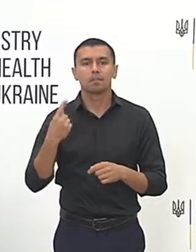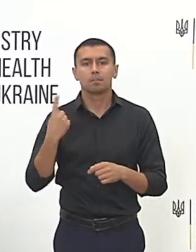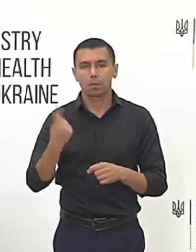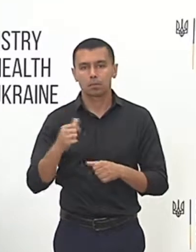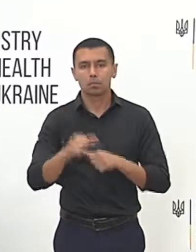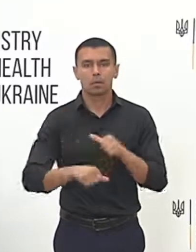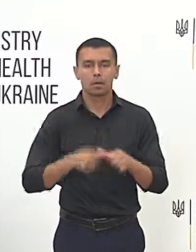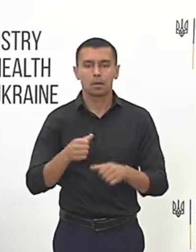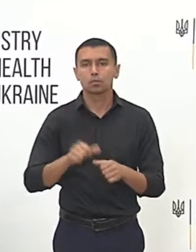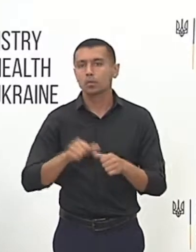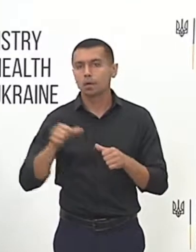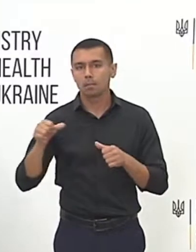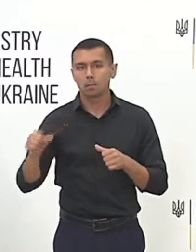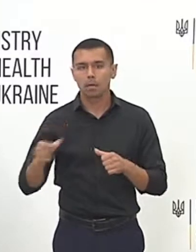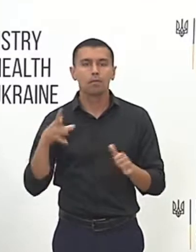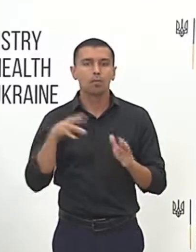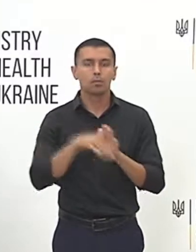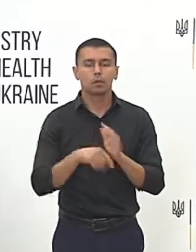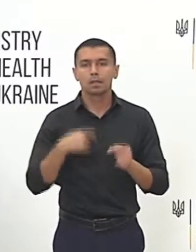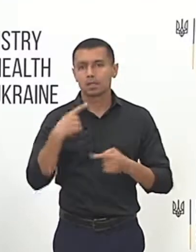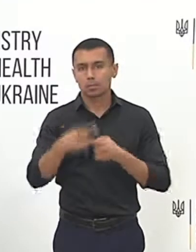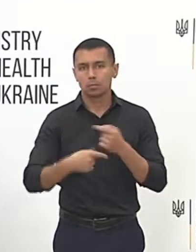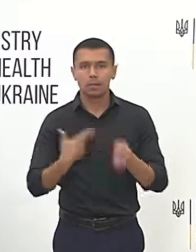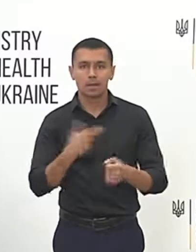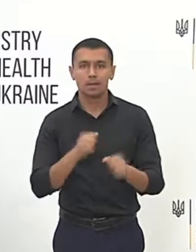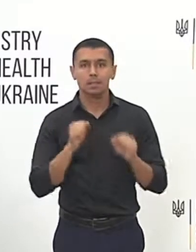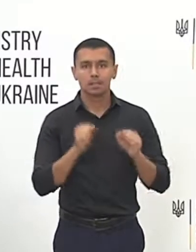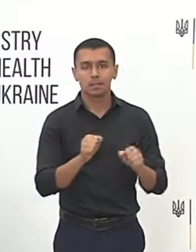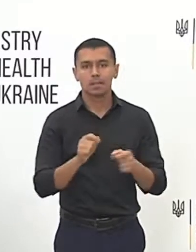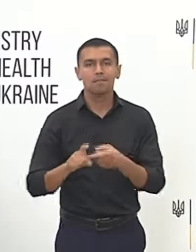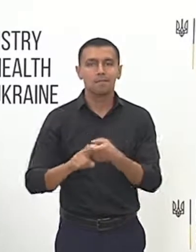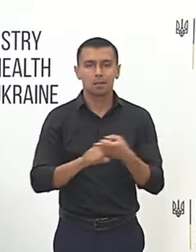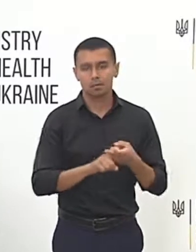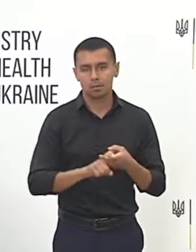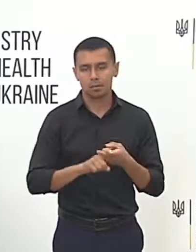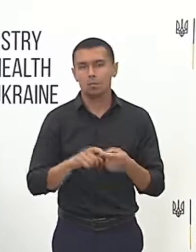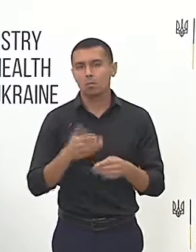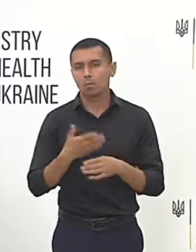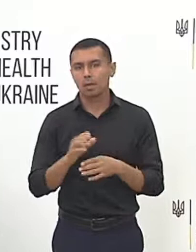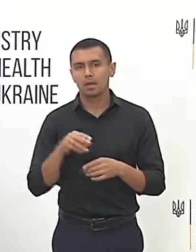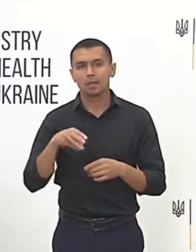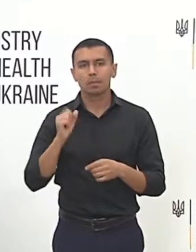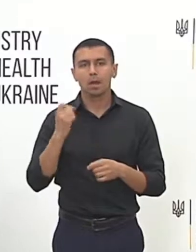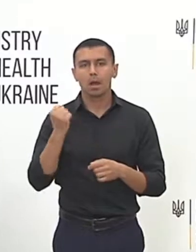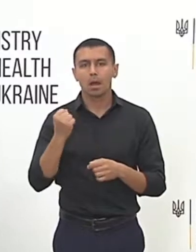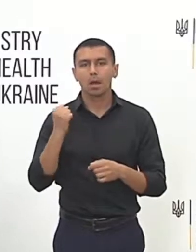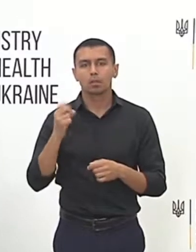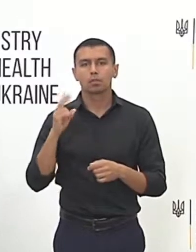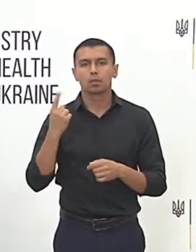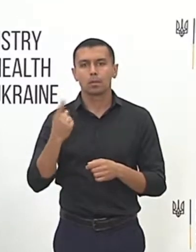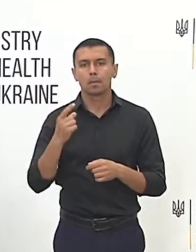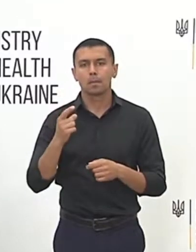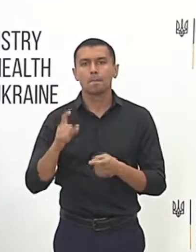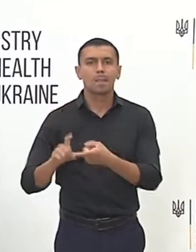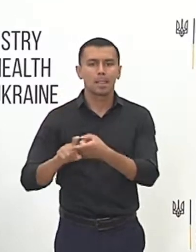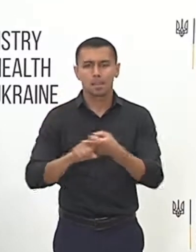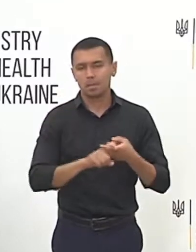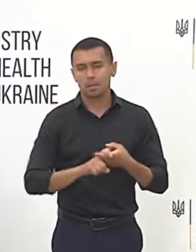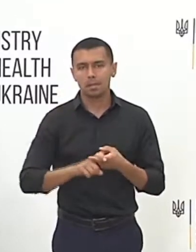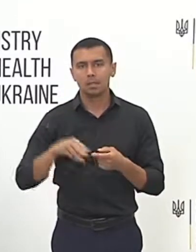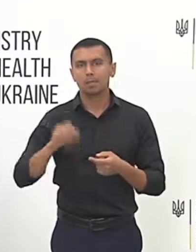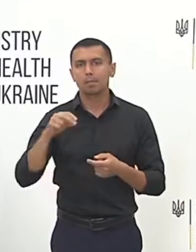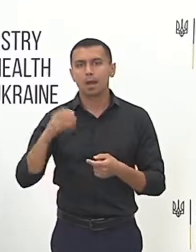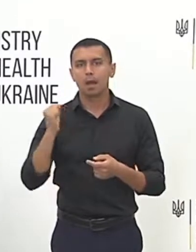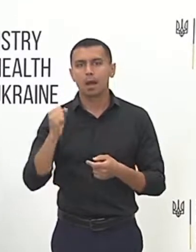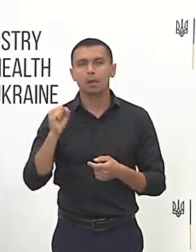2020-2021 роках. Зокрема, включені наступні вакцинні вірусні компоненти. Тип А H1N1 пандемічний, тип